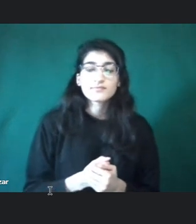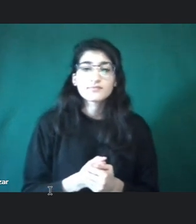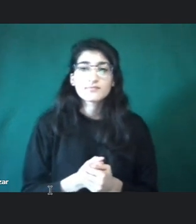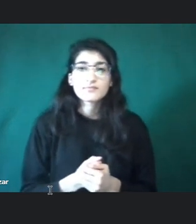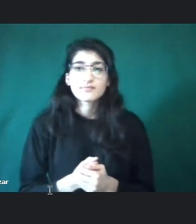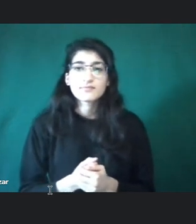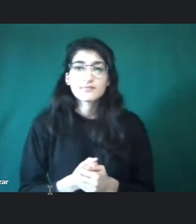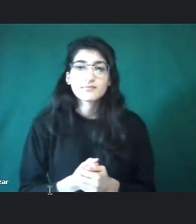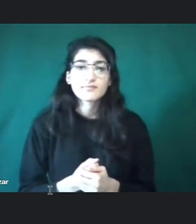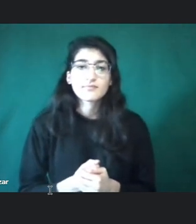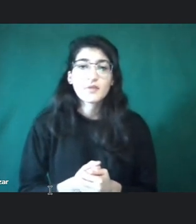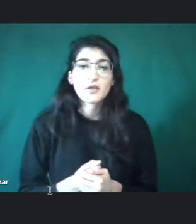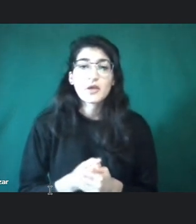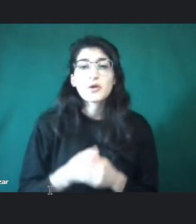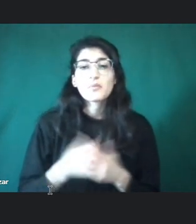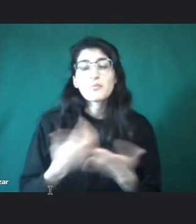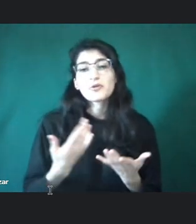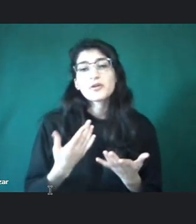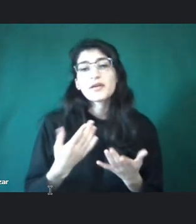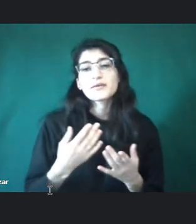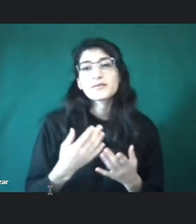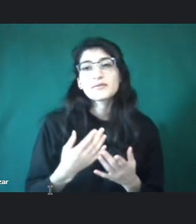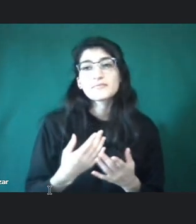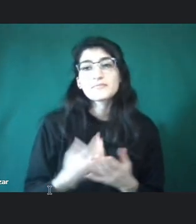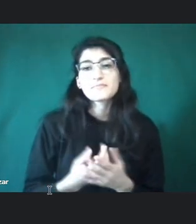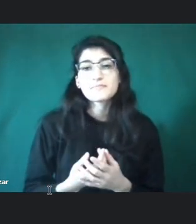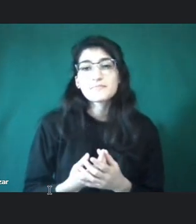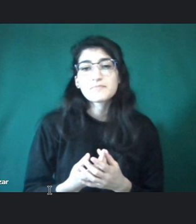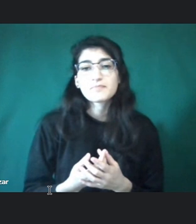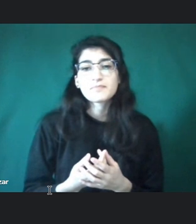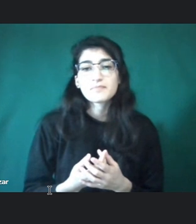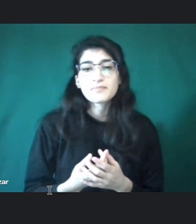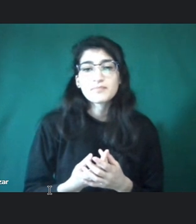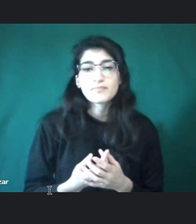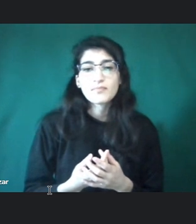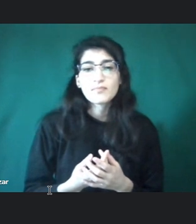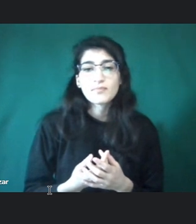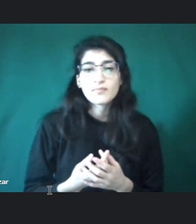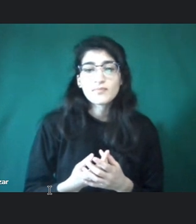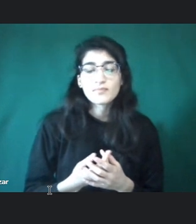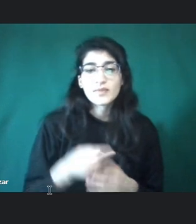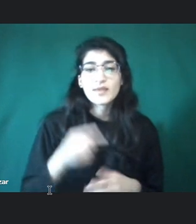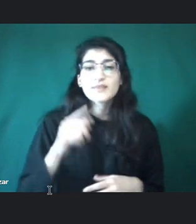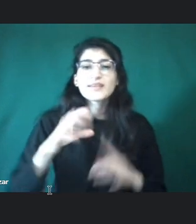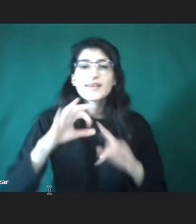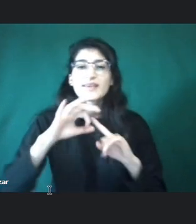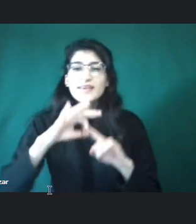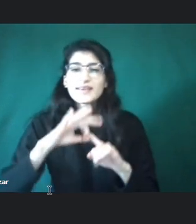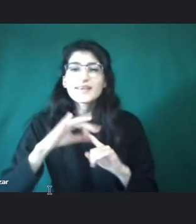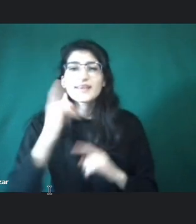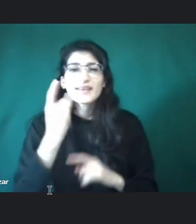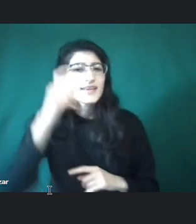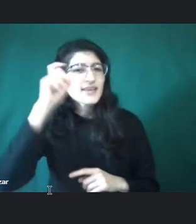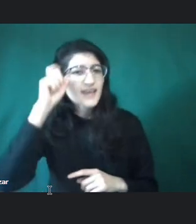que crean, sería ING. ING después del sustantivo, sí se lee que.